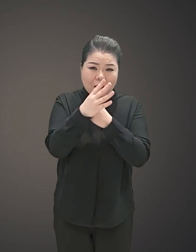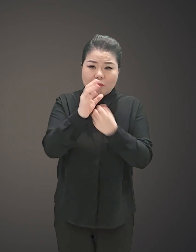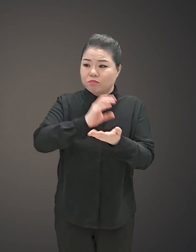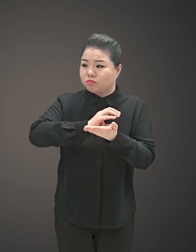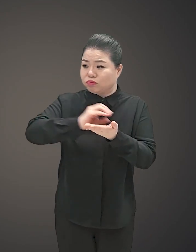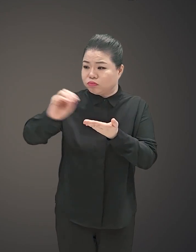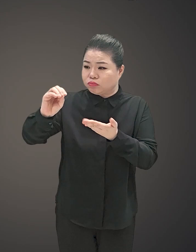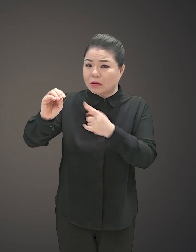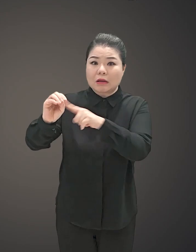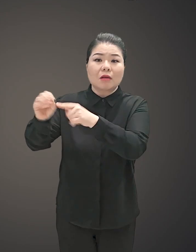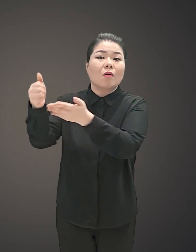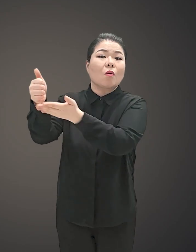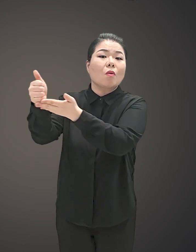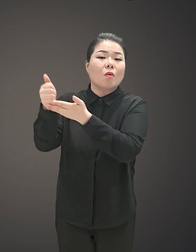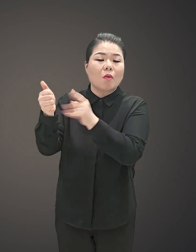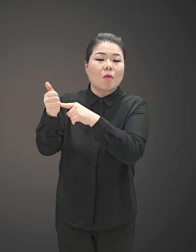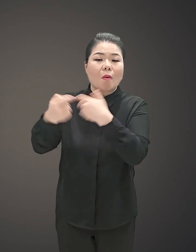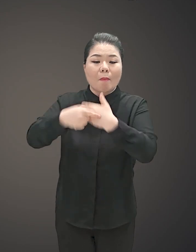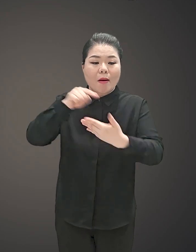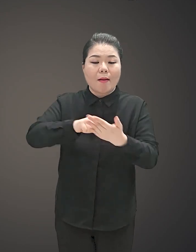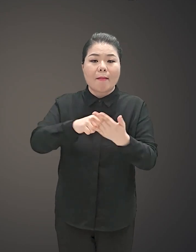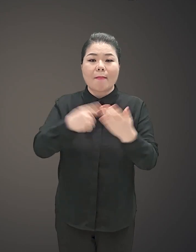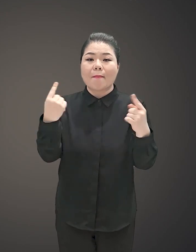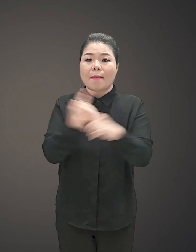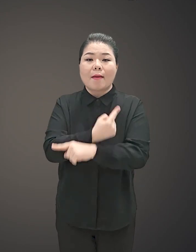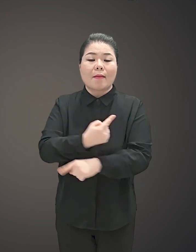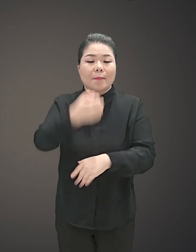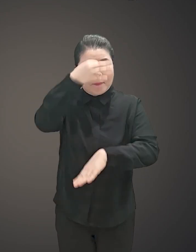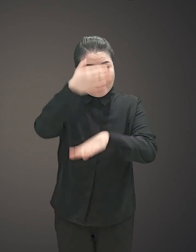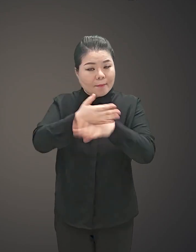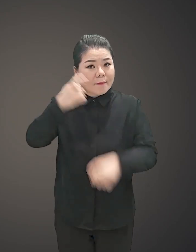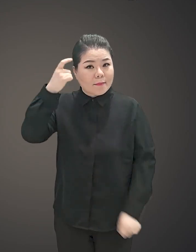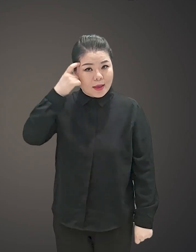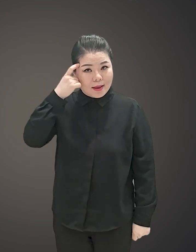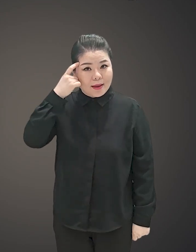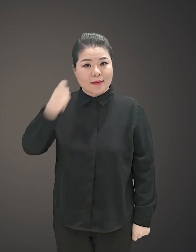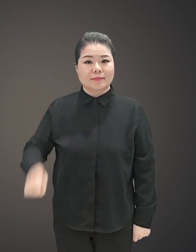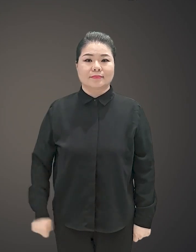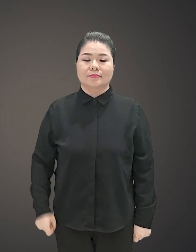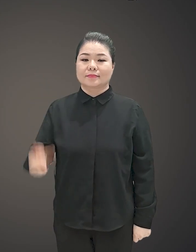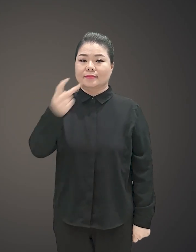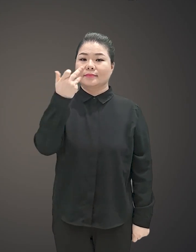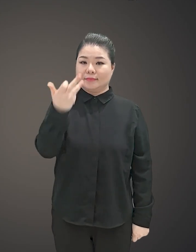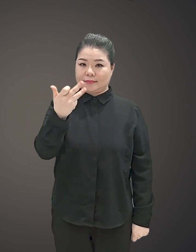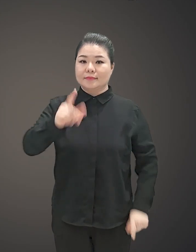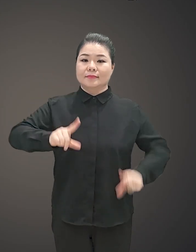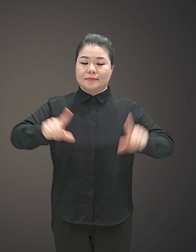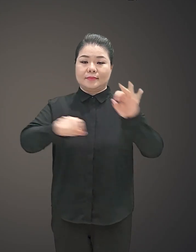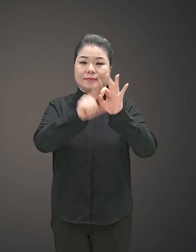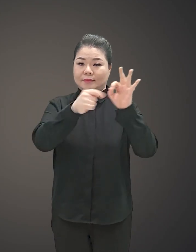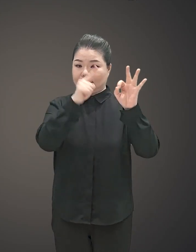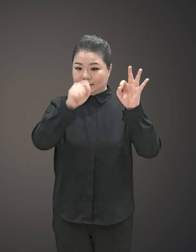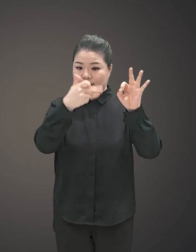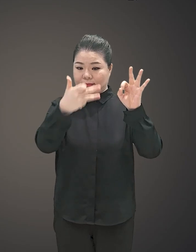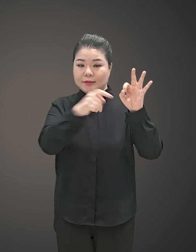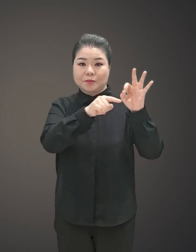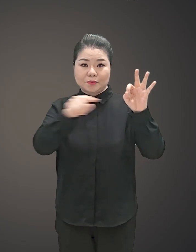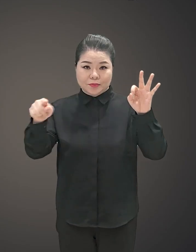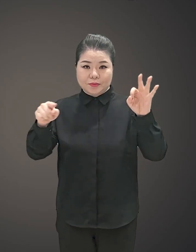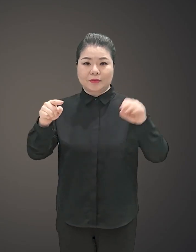햄버거를 던지고 유유히 사라졌던 고객은 왜 갑자기 사과했을까? 2018년 10월